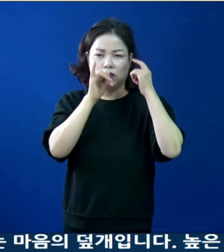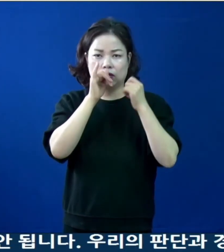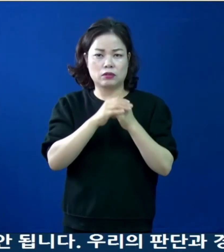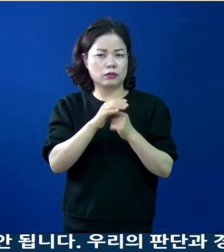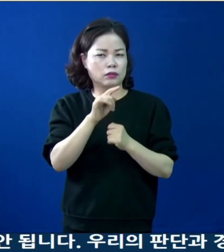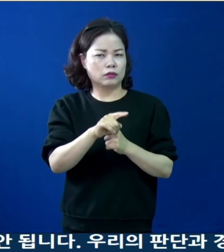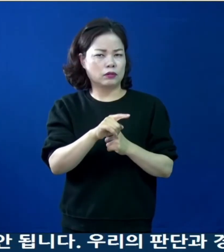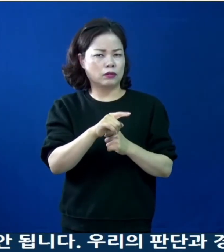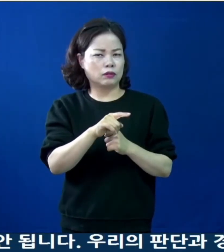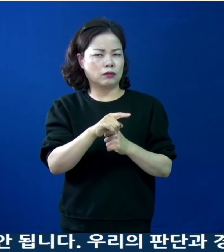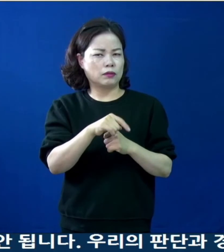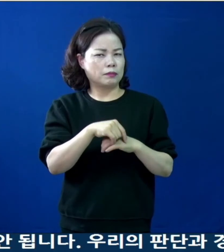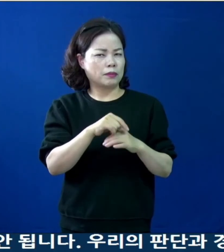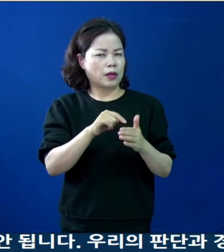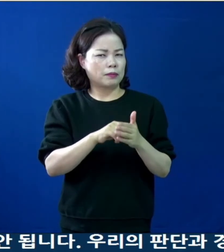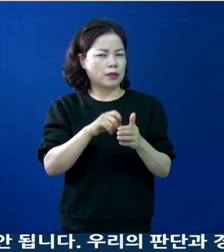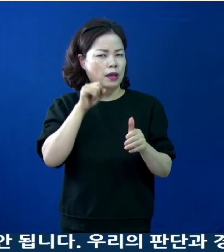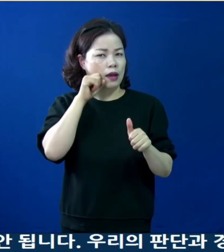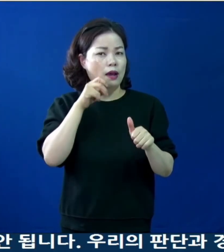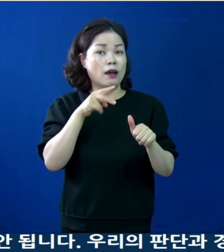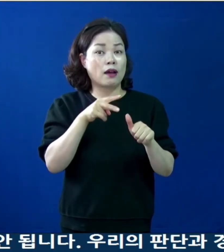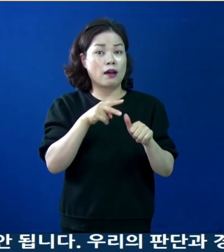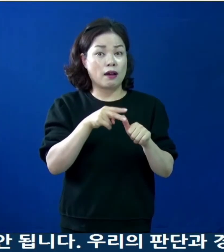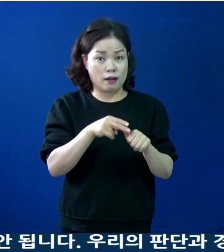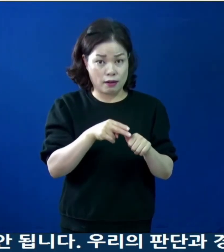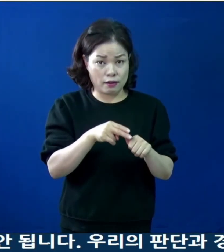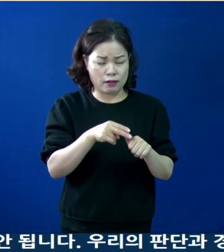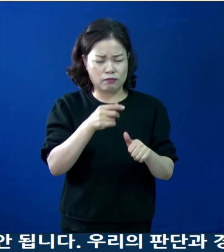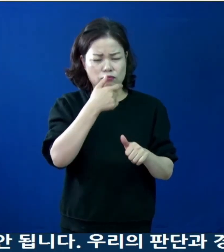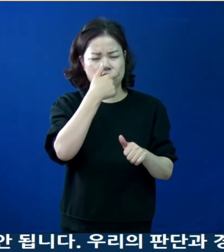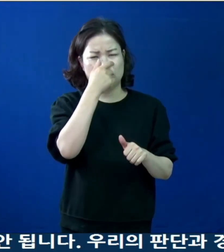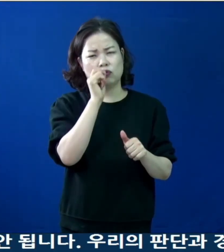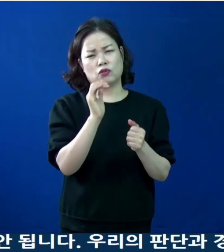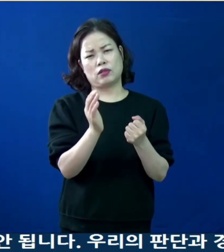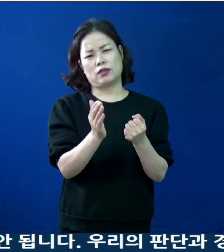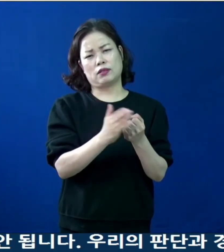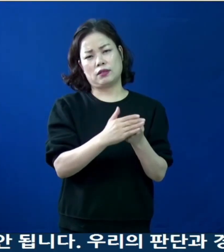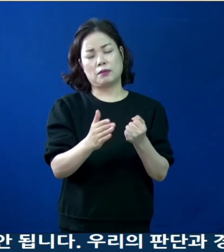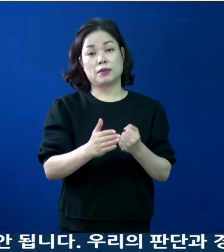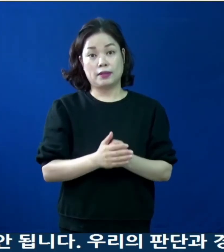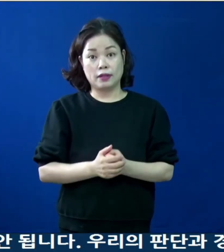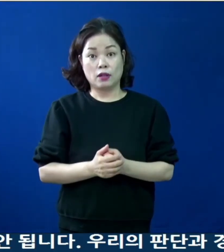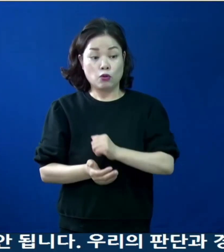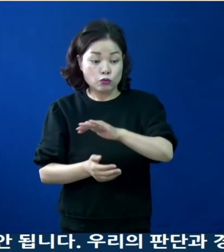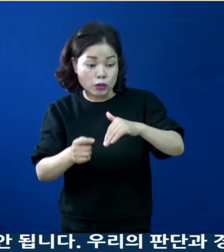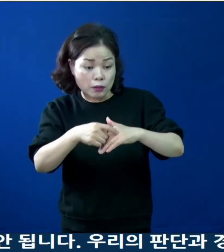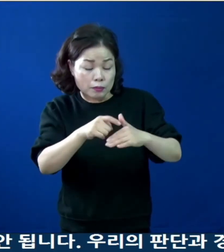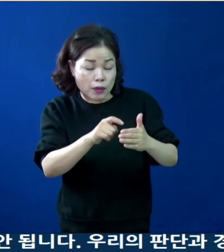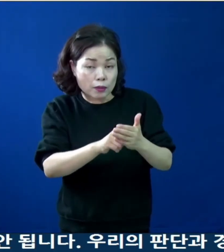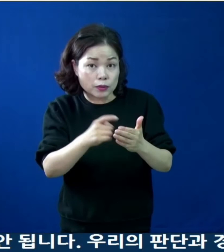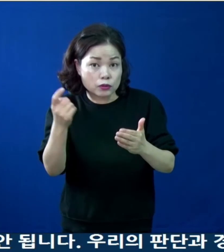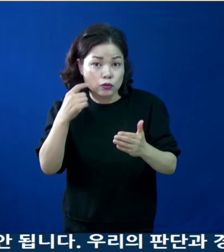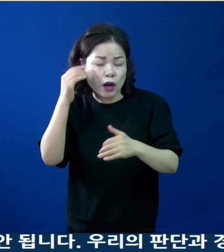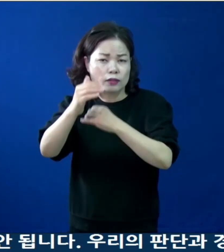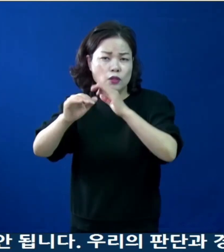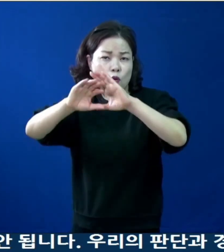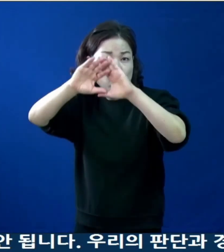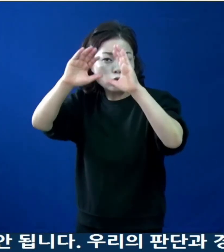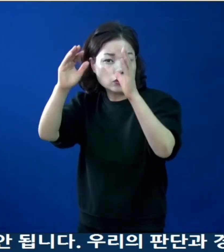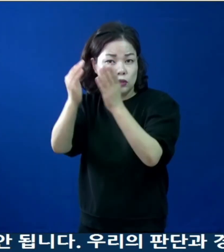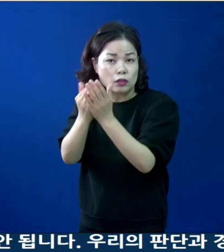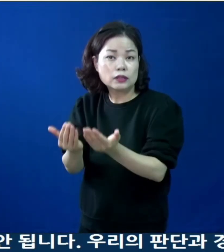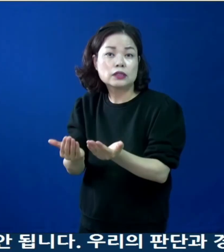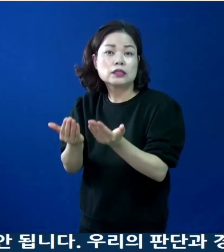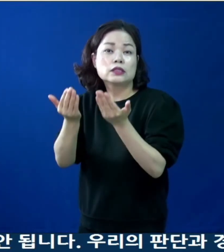이것은 마음의 할례가 부족하기 때문입니다. 우리 마음을 뒤덮고 있는 하나님께 온전히